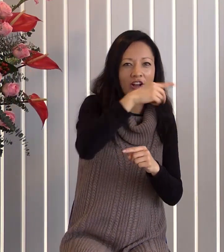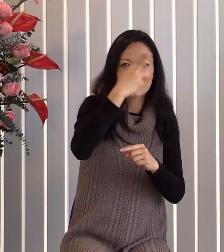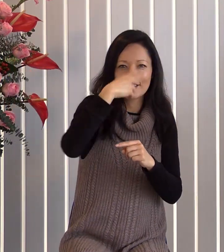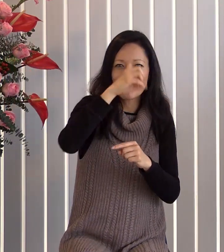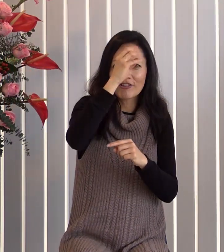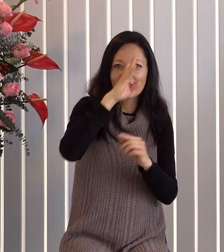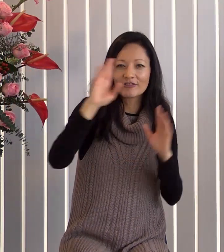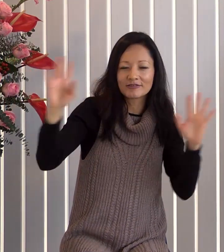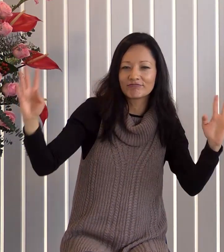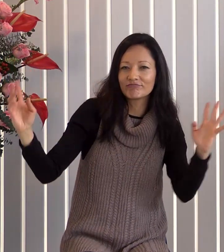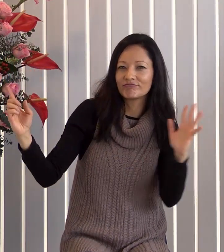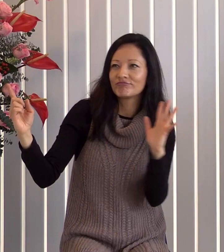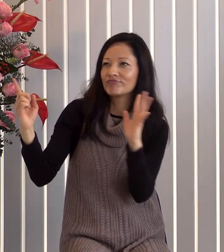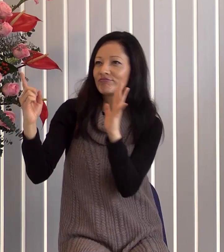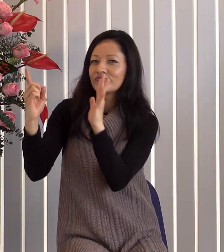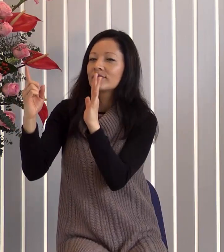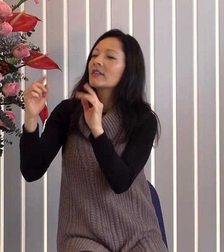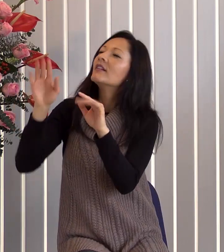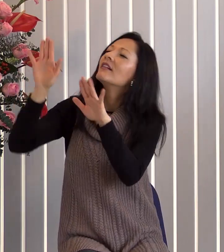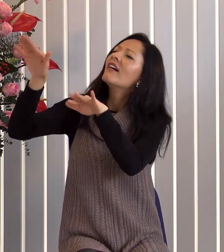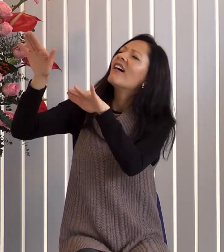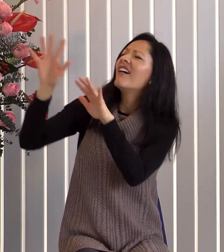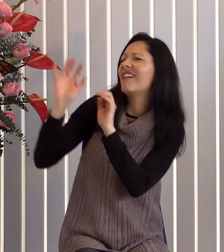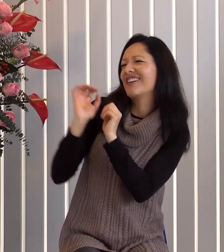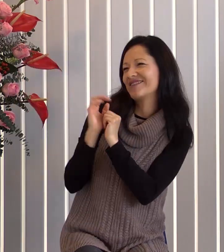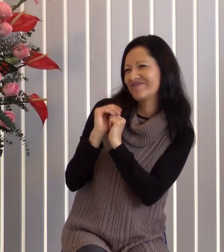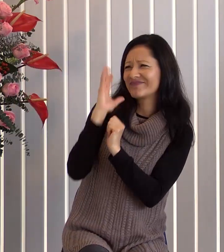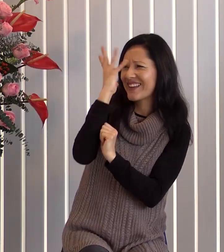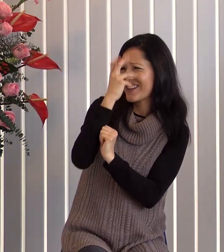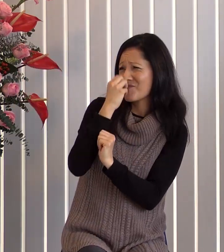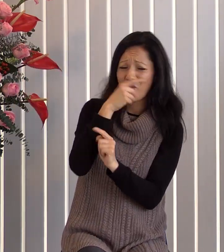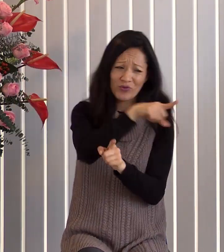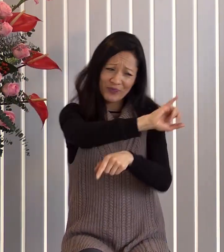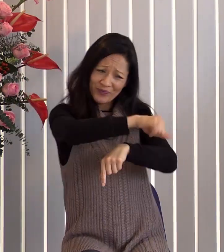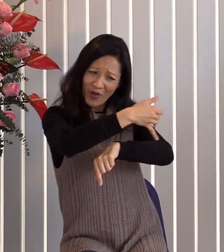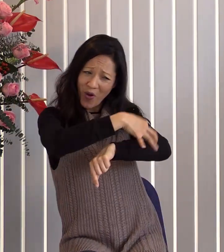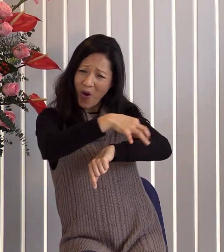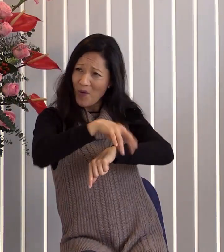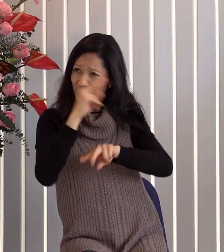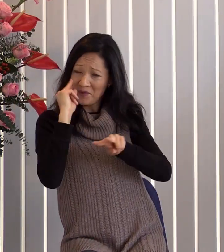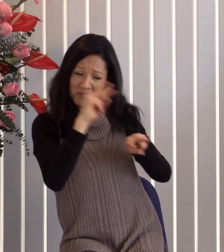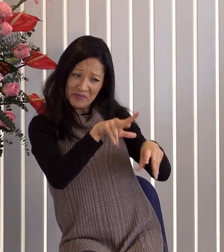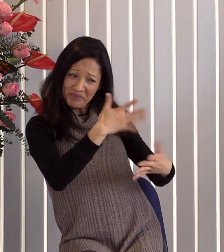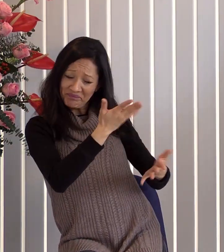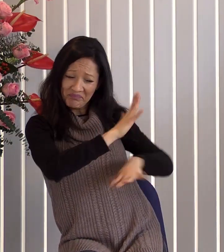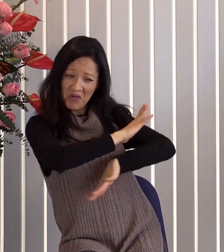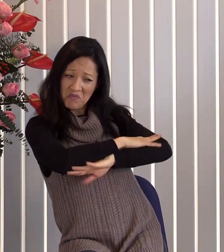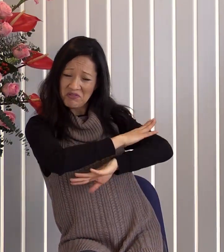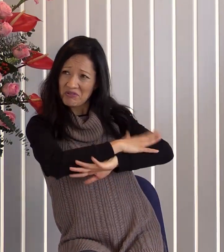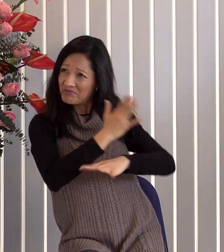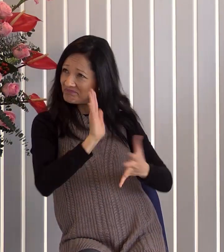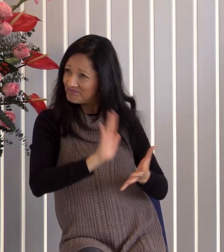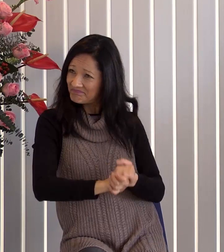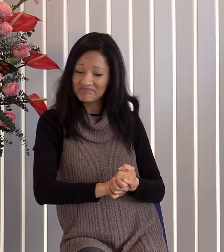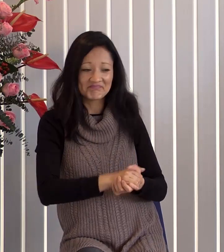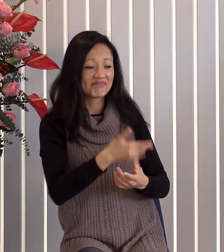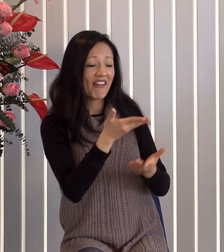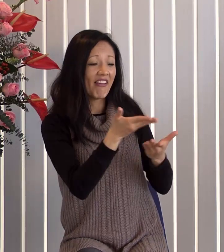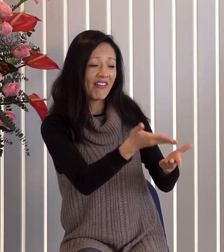Dios, en el culto, y le dice, ay, tan lindo Job, mírelo tan juicioso. Él está